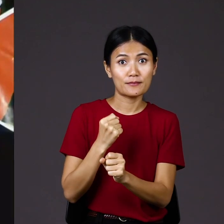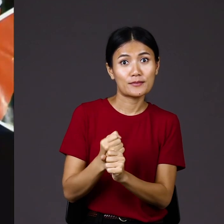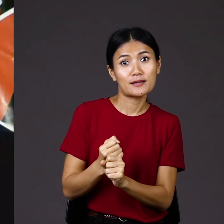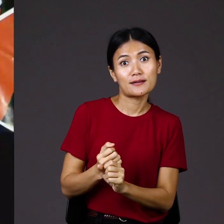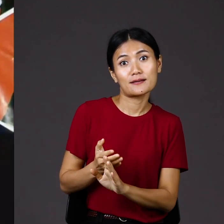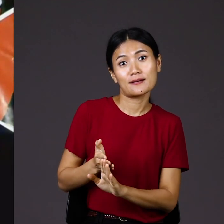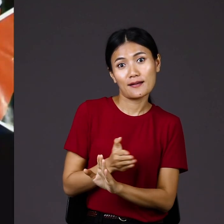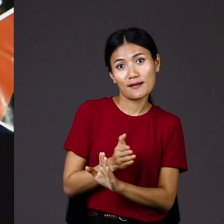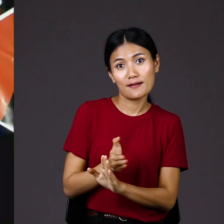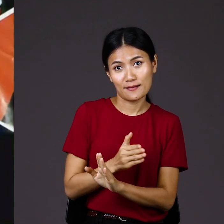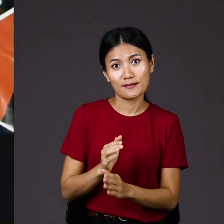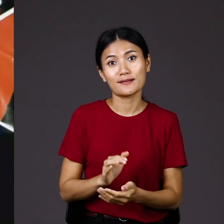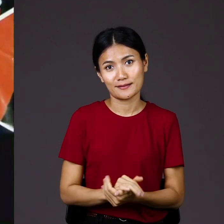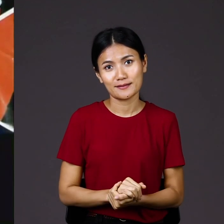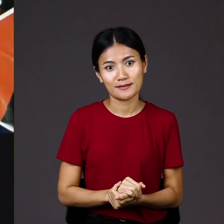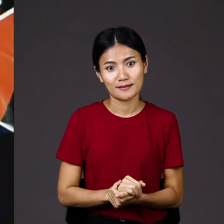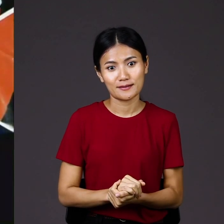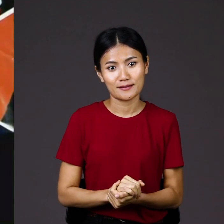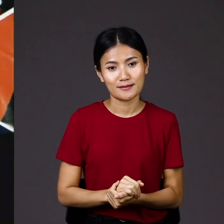24มีนาคมปีที่แล้ว